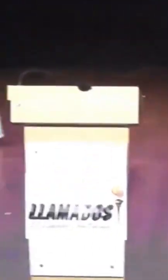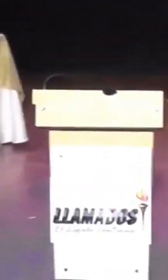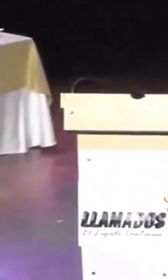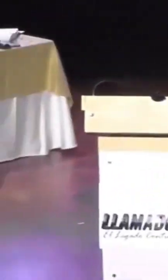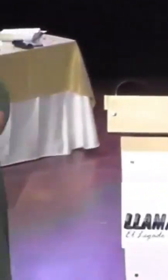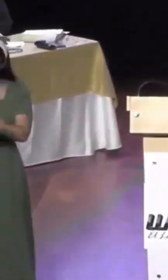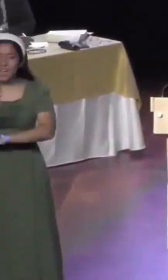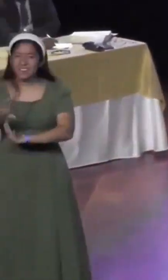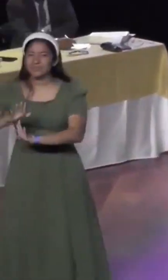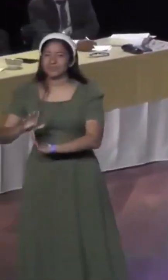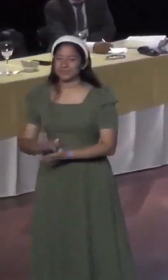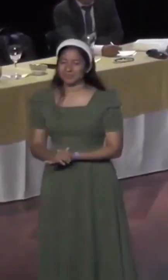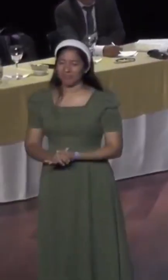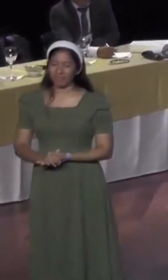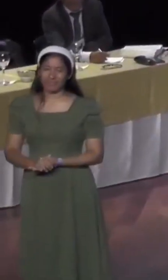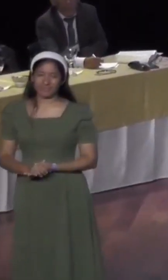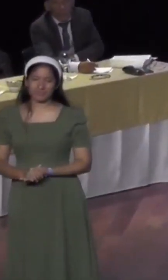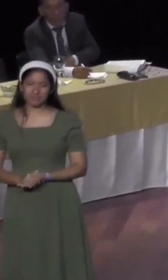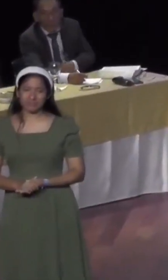adversas.